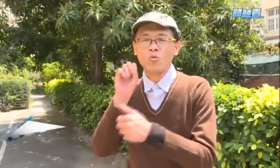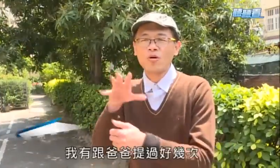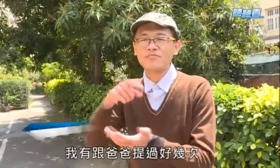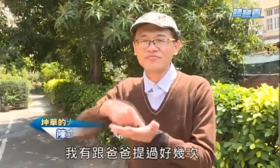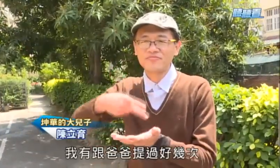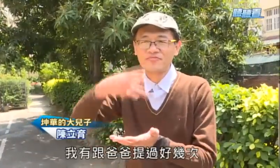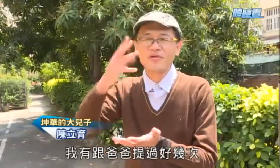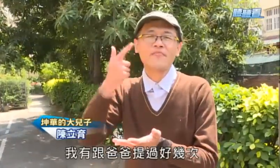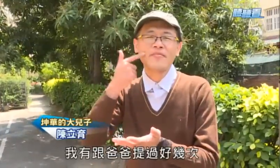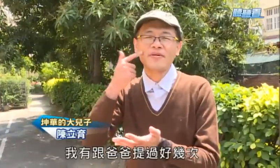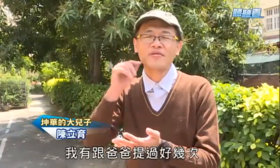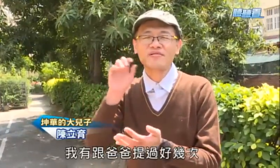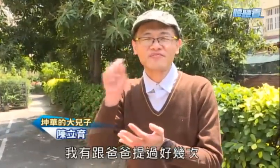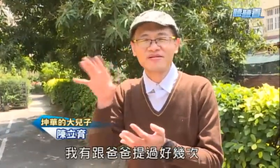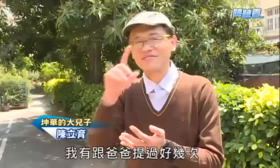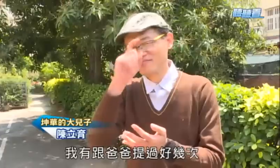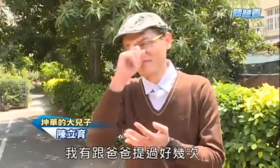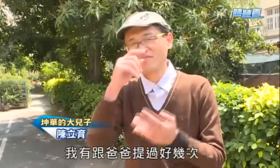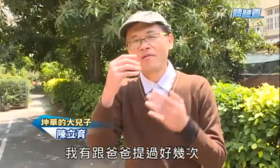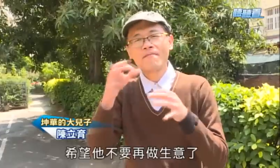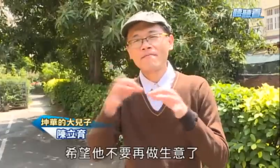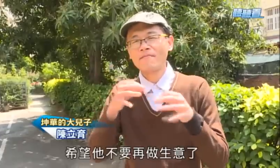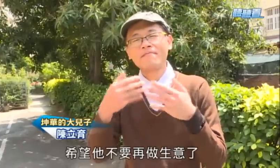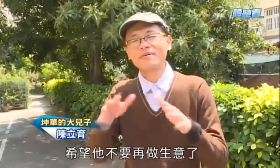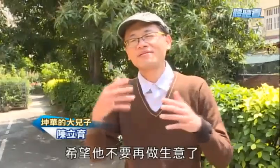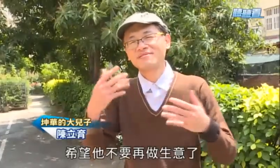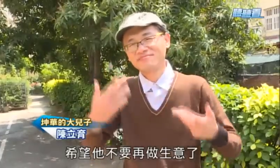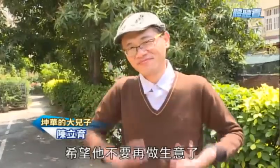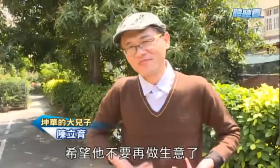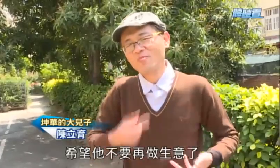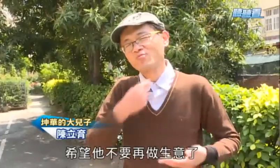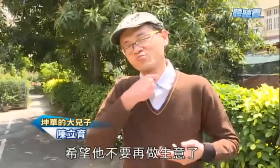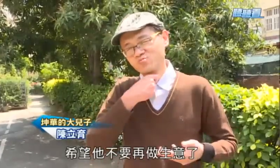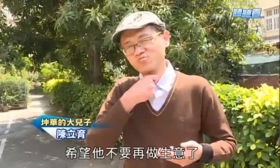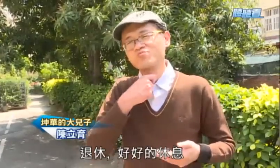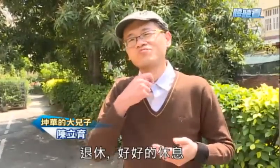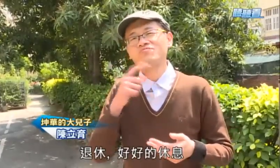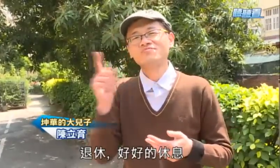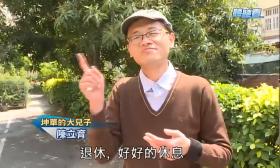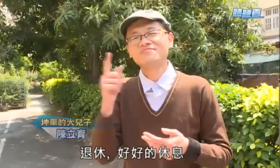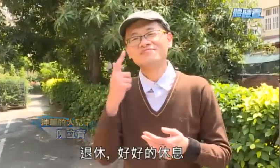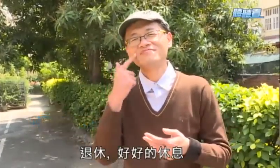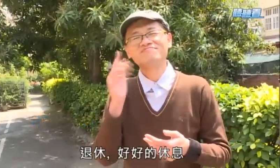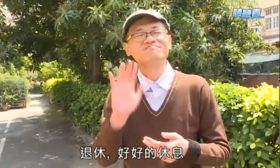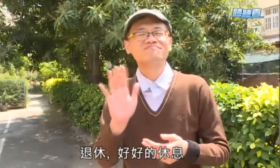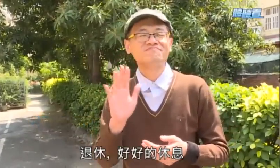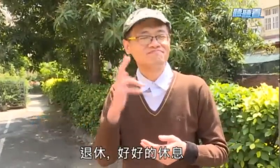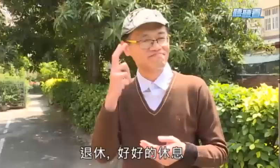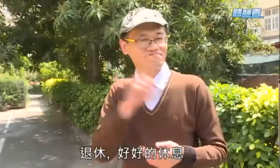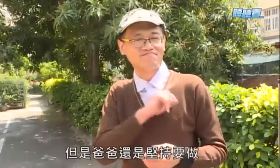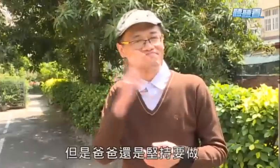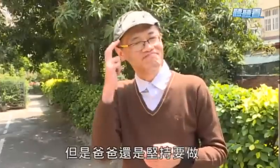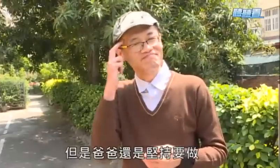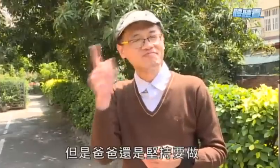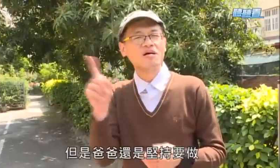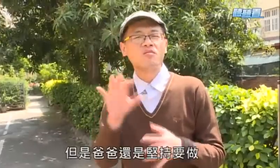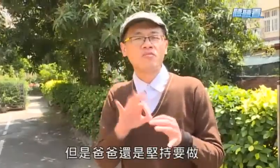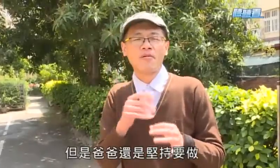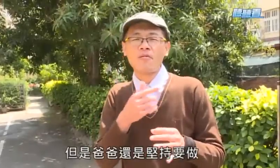我有跟爸爸提过好几次啊，希望他不要再做生意了，退休好好的休息，但是爸爸还是坚持